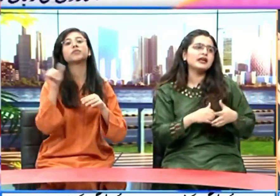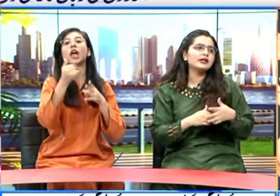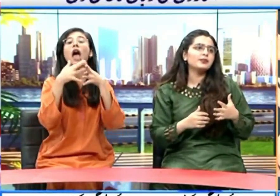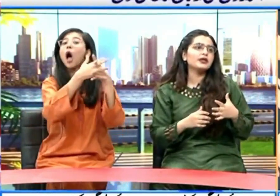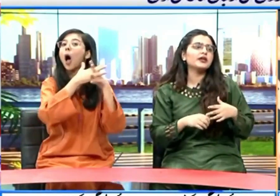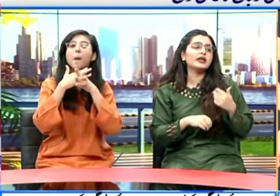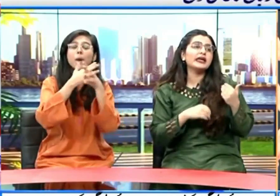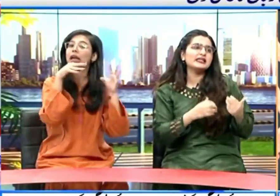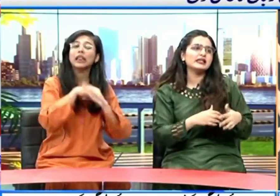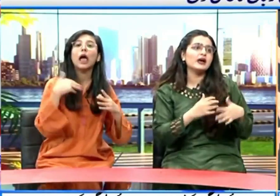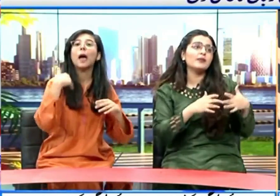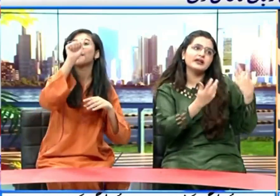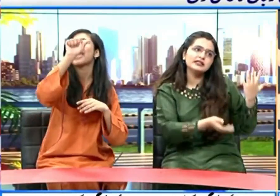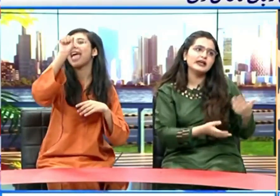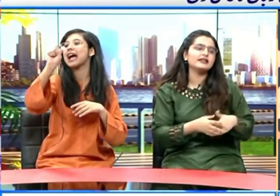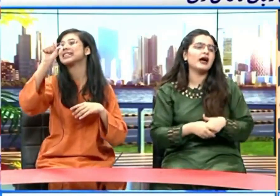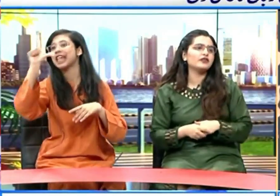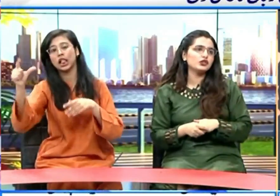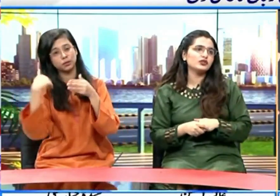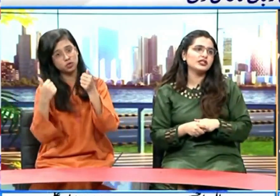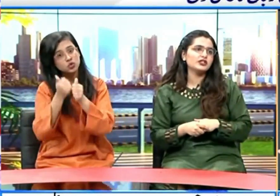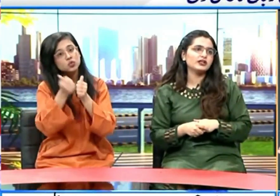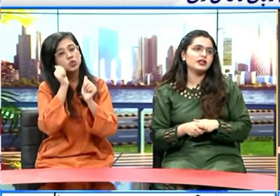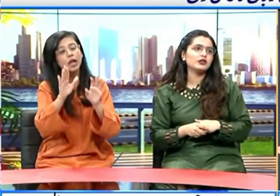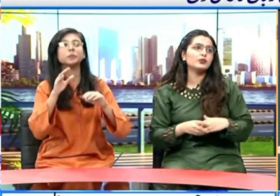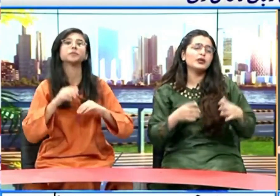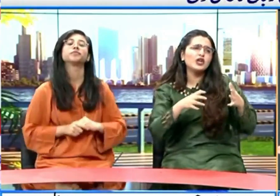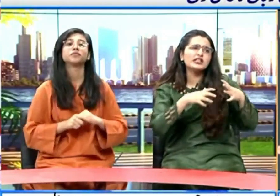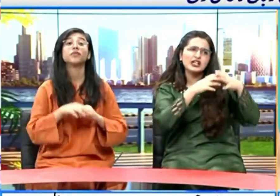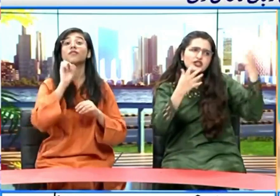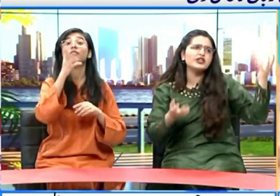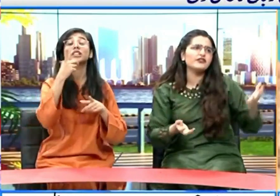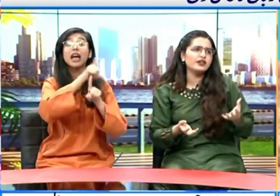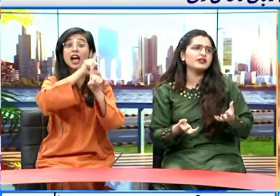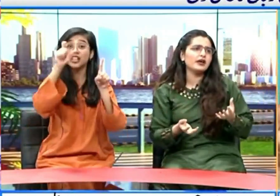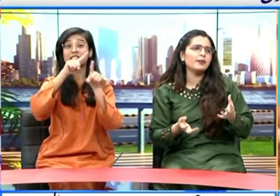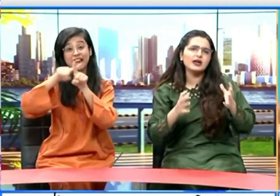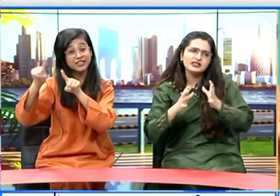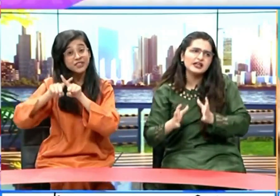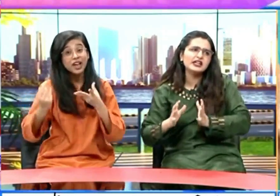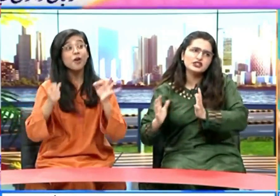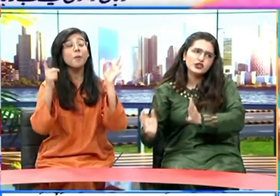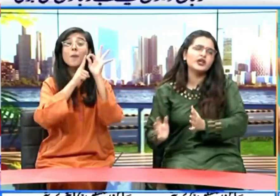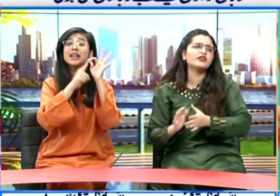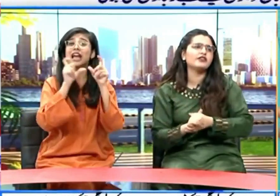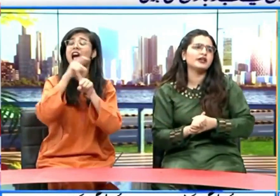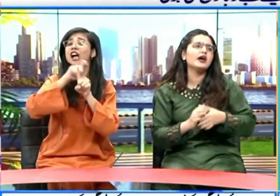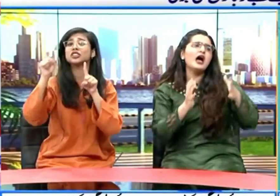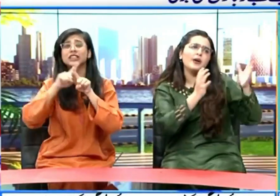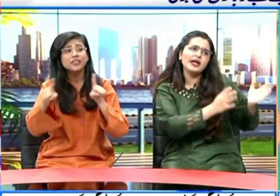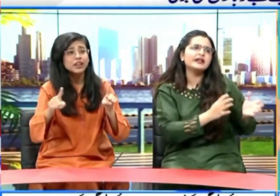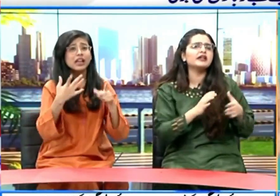امریکن سائٹ پہ ASL امریکن سائن لینگویج یوز کی جاتی ہے. تو بیکاز کلچر ڈفرینٹ ہے, پاکستانی کلچر تھوڑا ڈفرینٹ